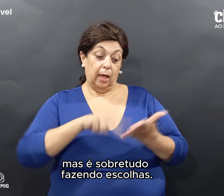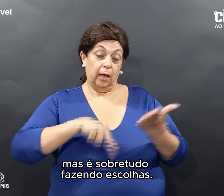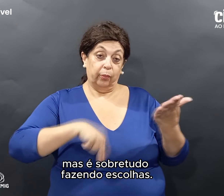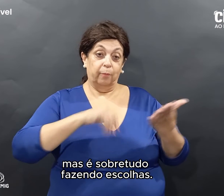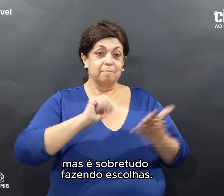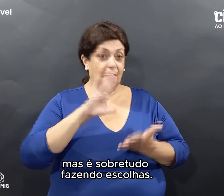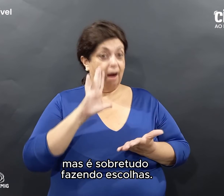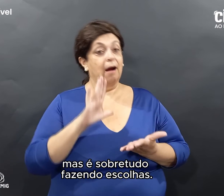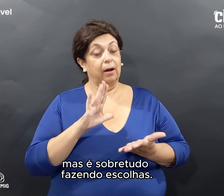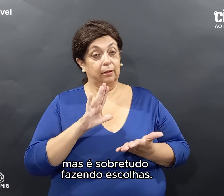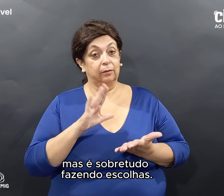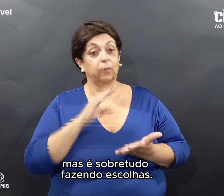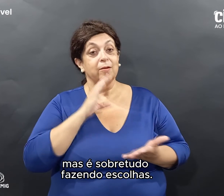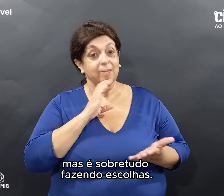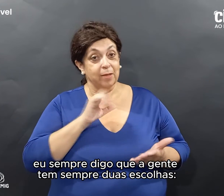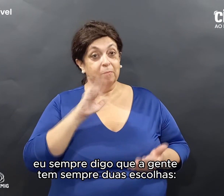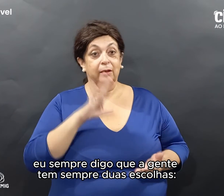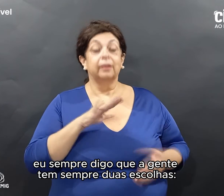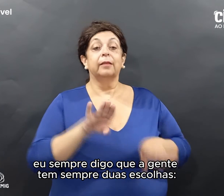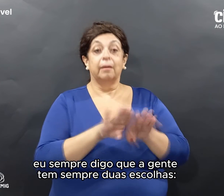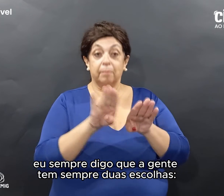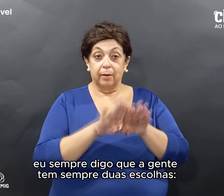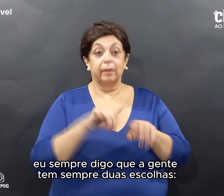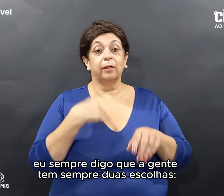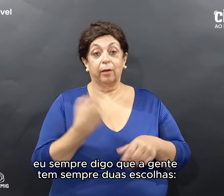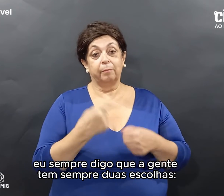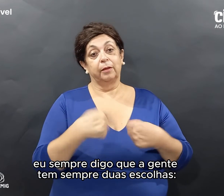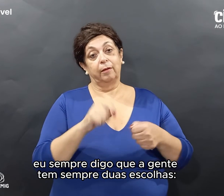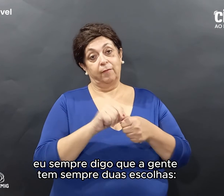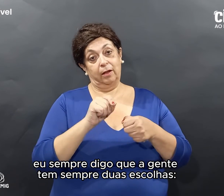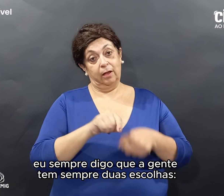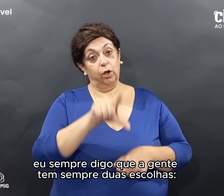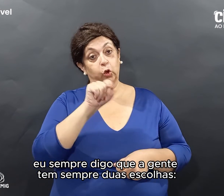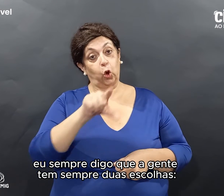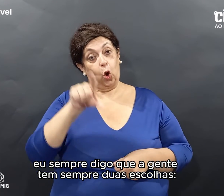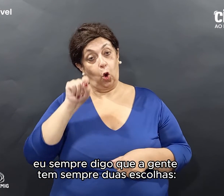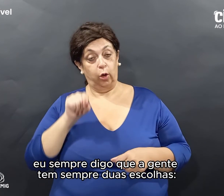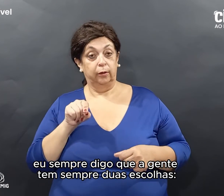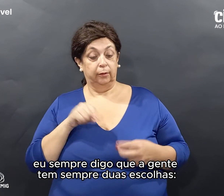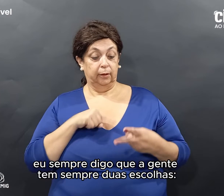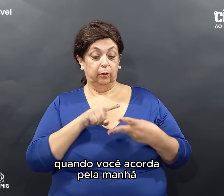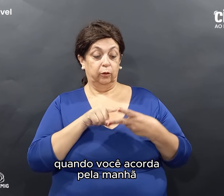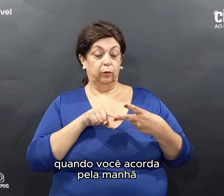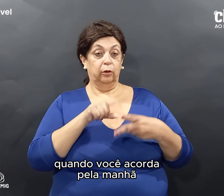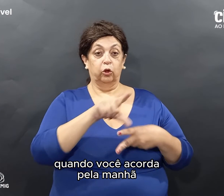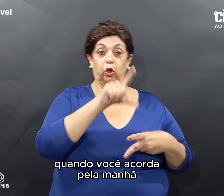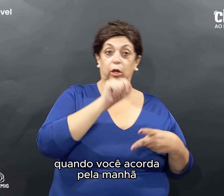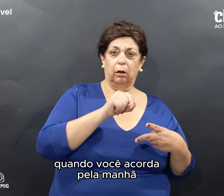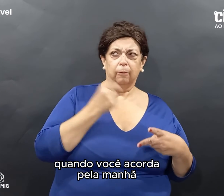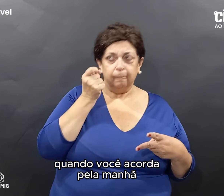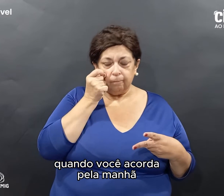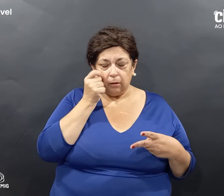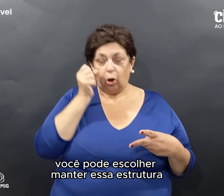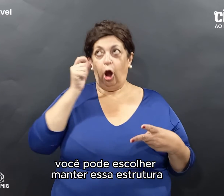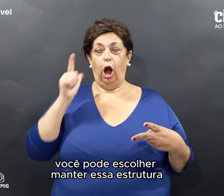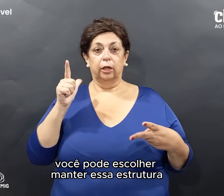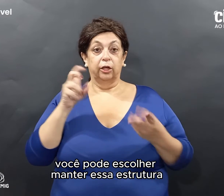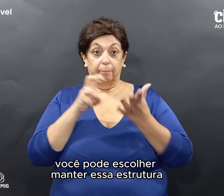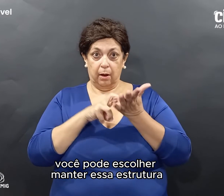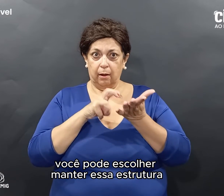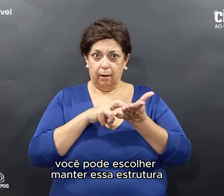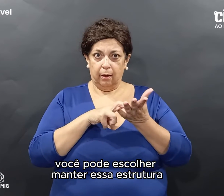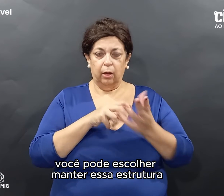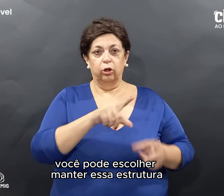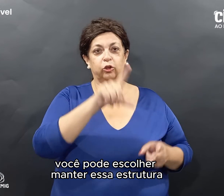mas é, sobretudo, fazendo escolhas. Eu sempre digo que a gente tem sempre duas escolhas, né? Quando você acorda pela manhã, você